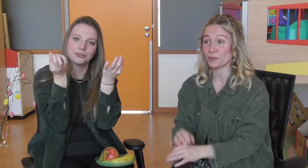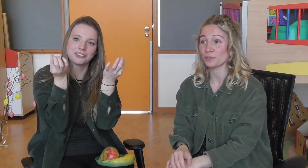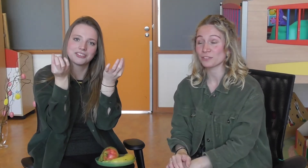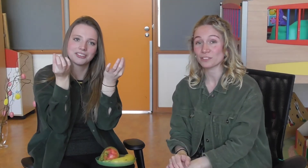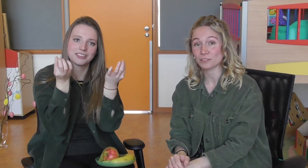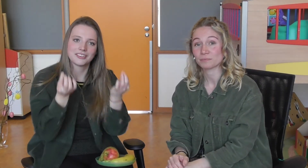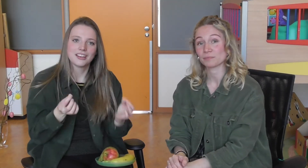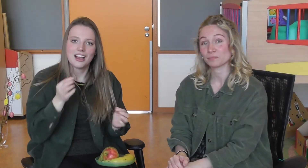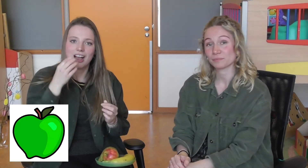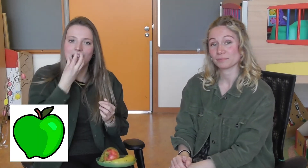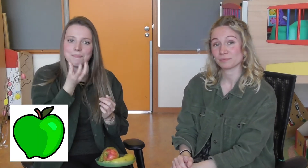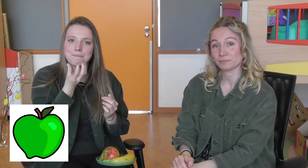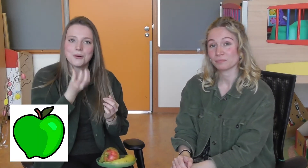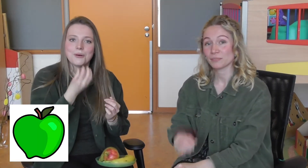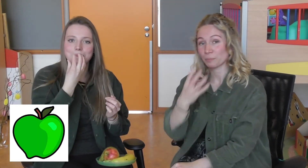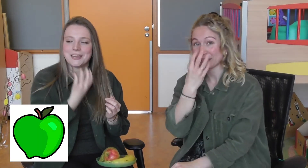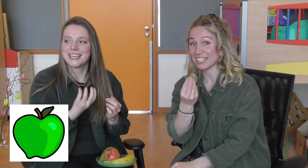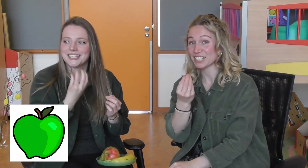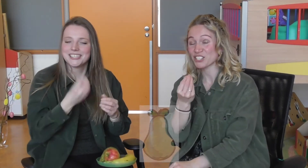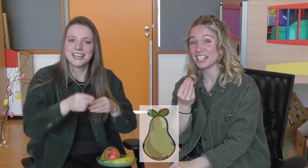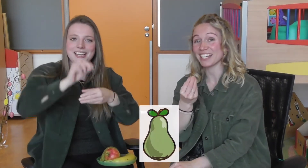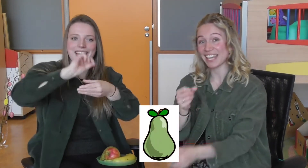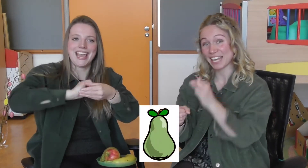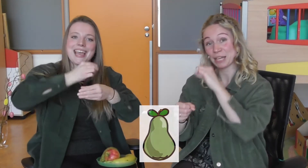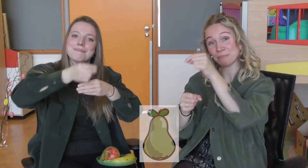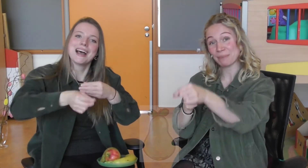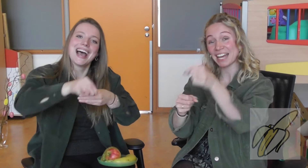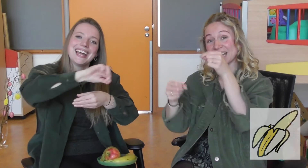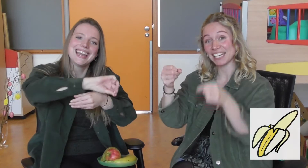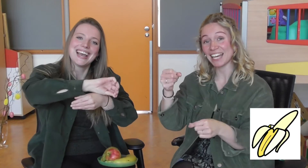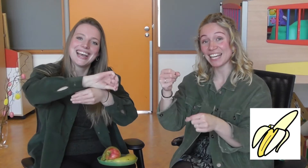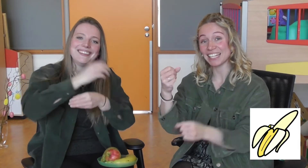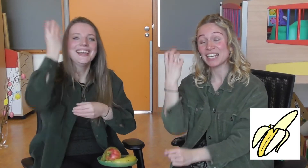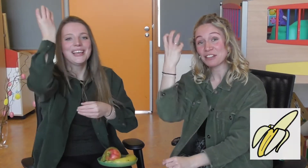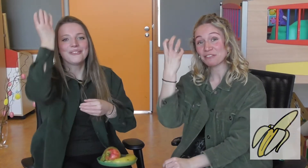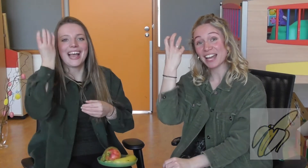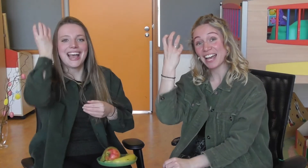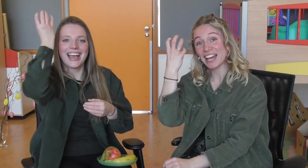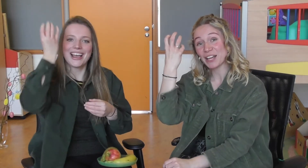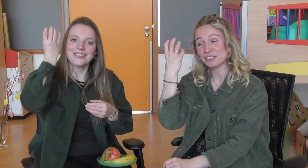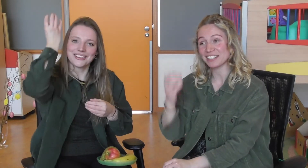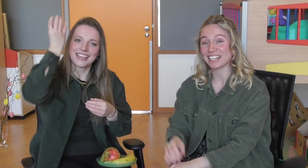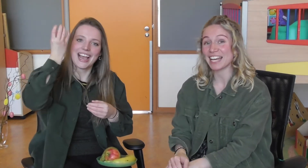gezond. Appel, peertje en banaan. Fruit, dat gaan